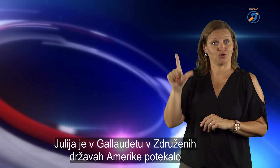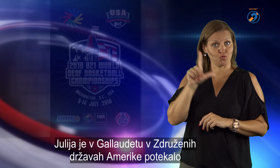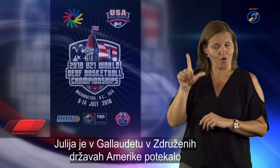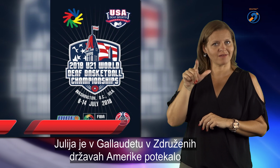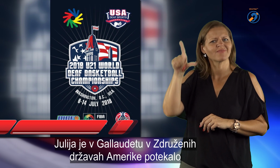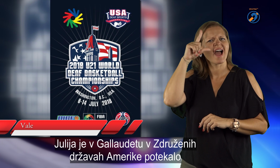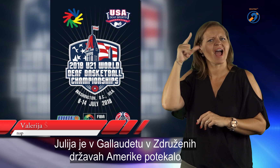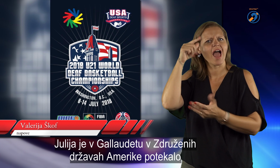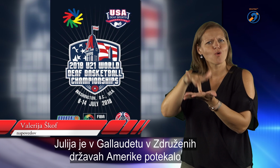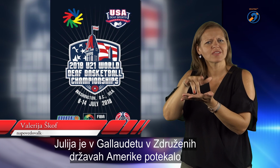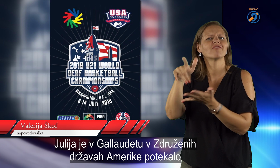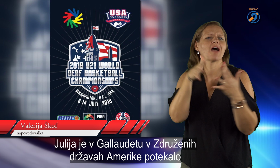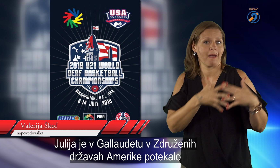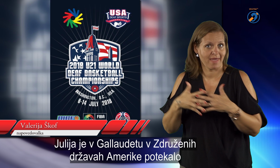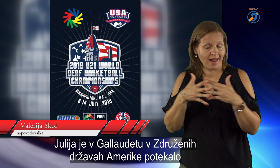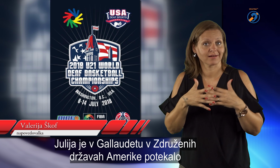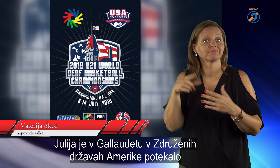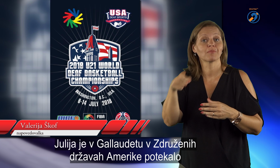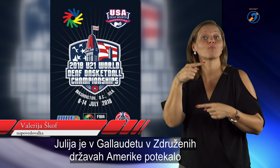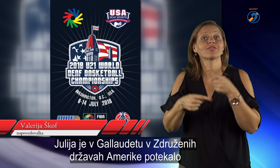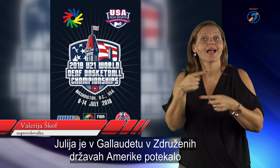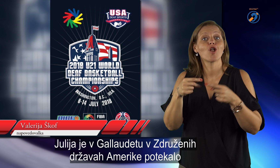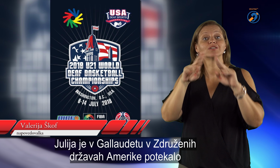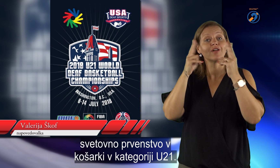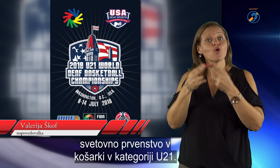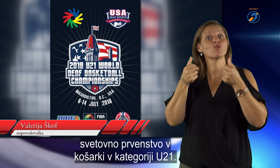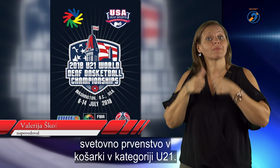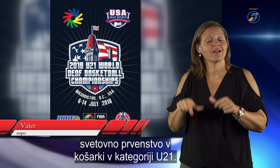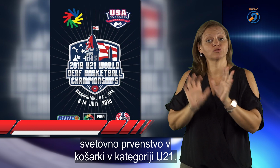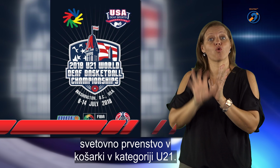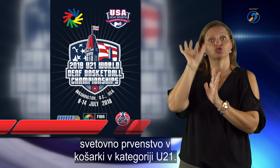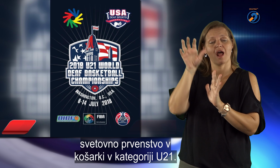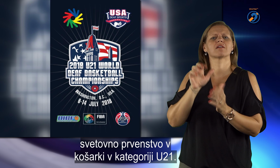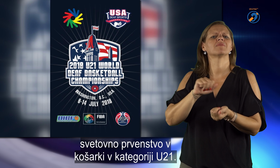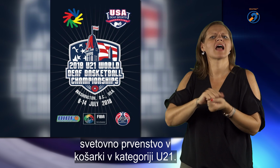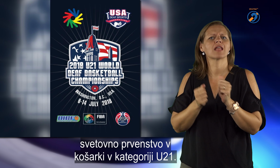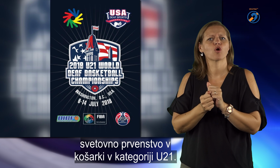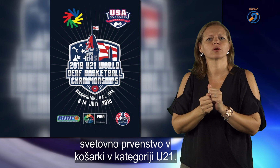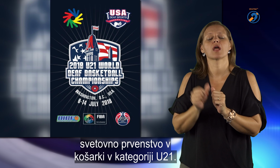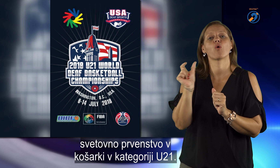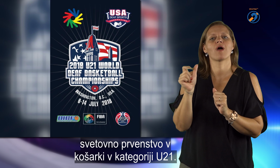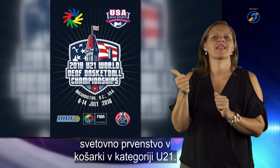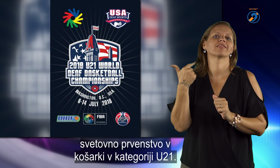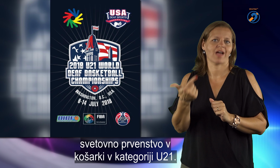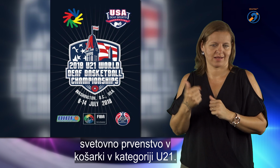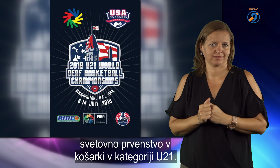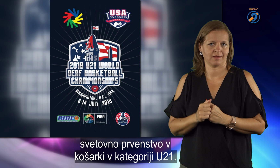Julija je v Gallaudetu v Združenih državah Amerike potekalo svetovno prvenstvo v košarki v kategoriji